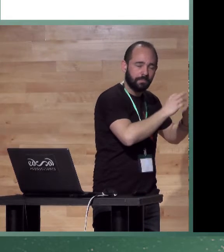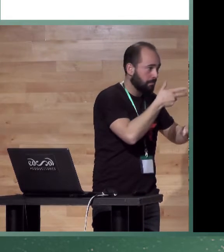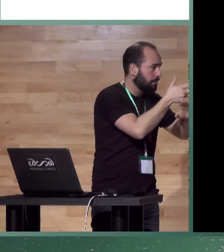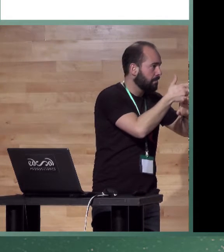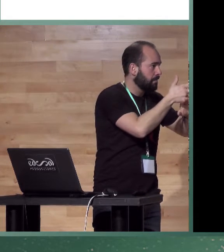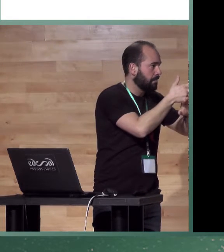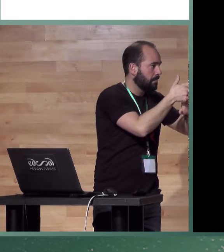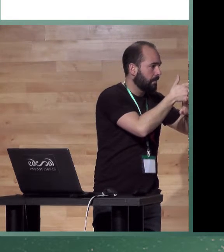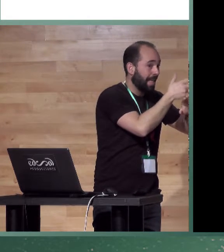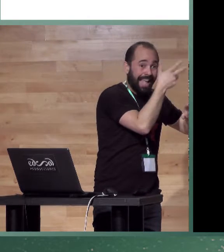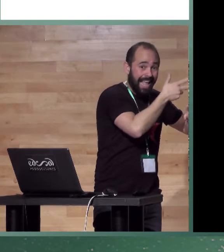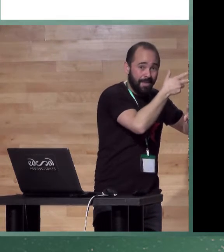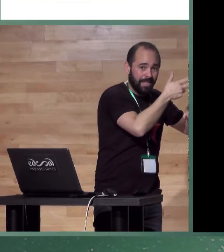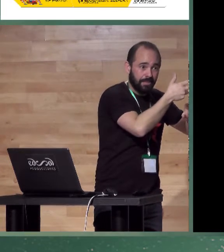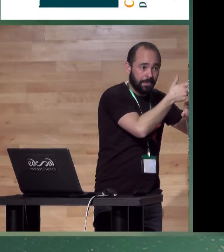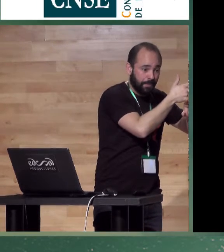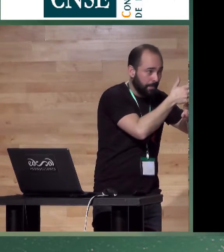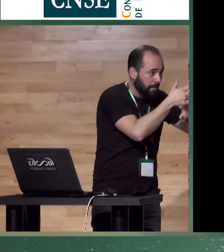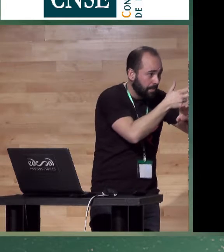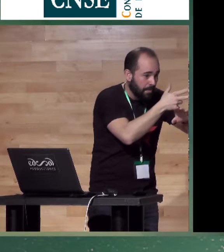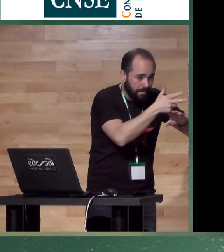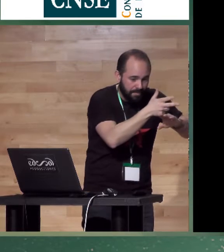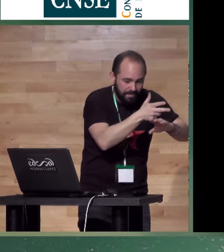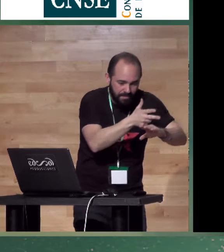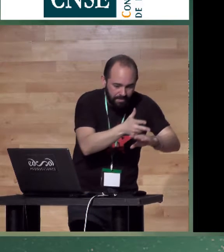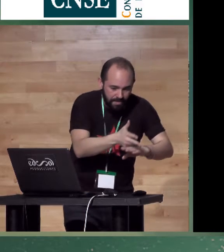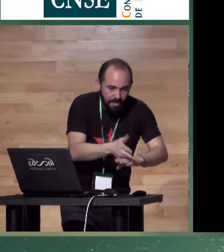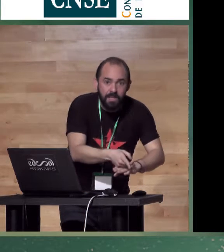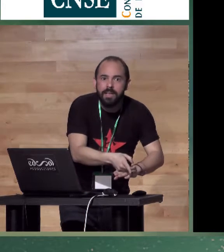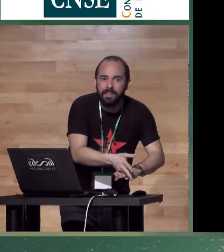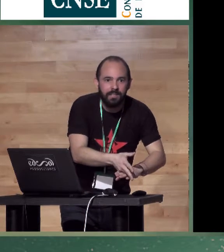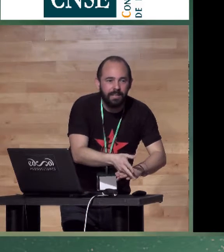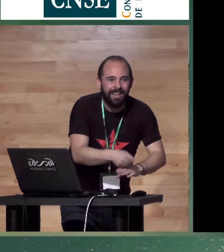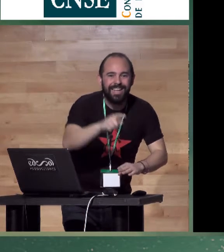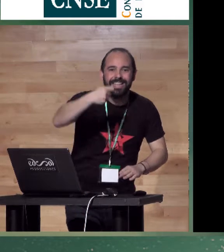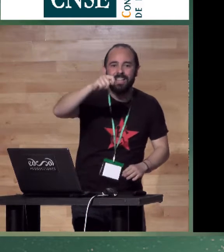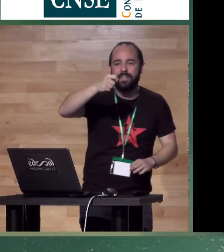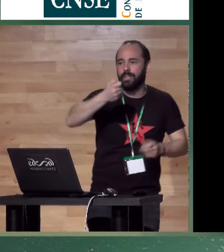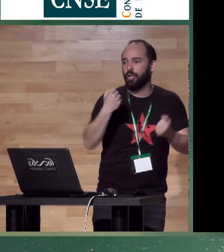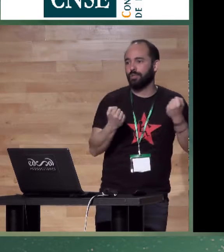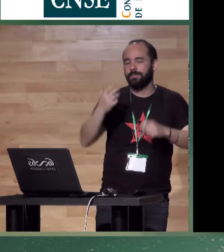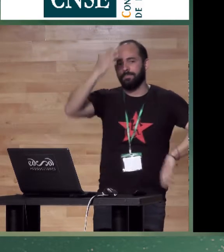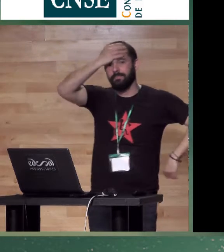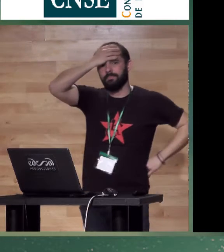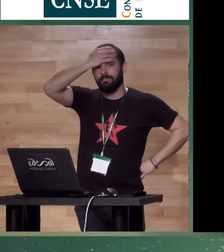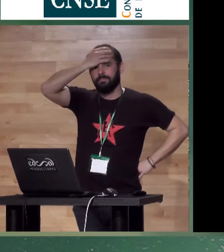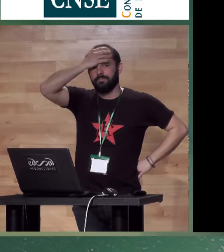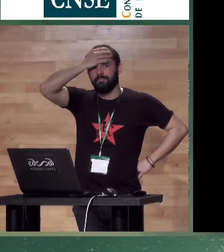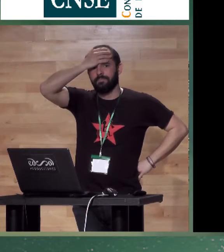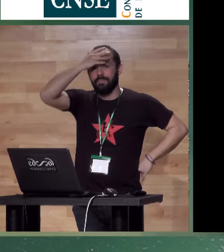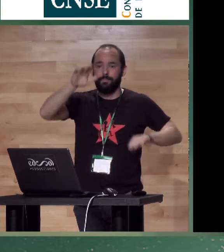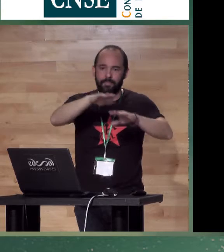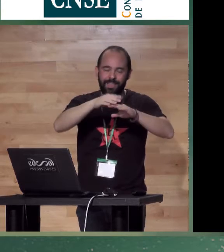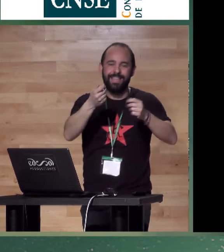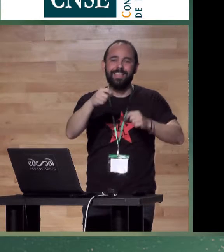un portazo y se queda la cámara fija. La cámara de repente enfoca algo que es las llaves del coche.